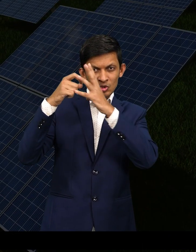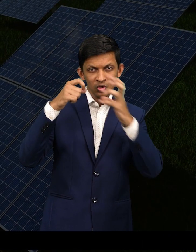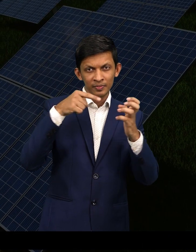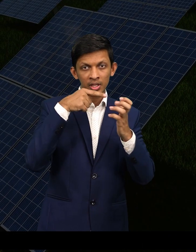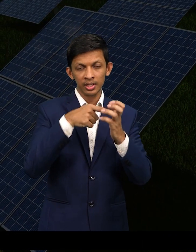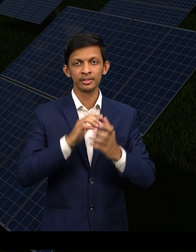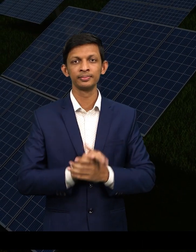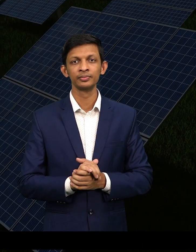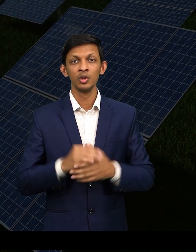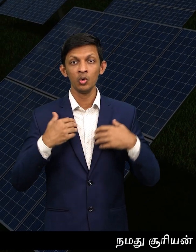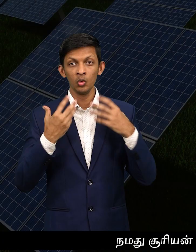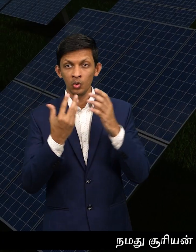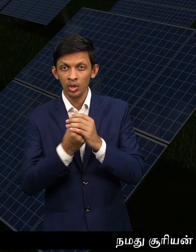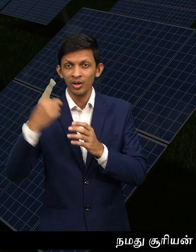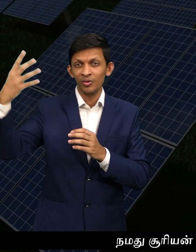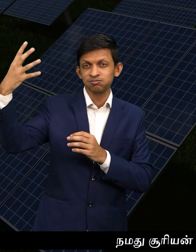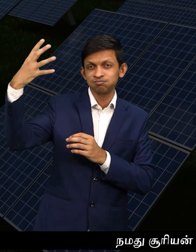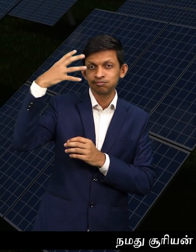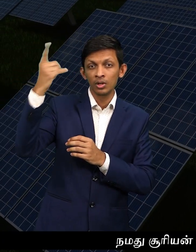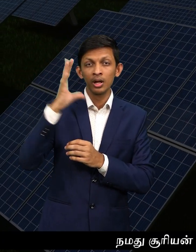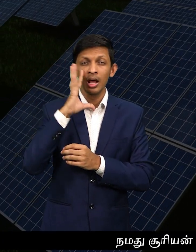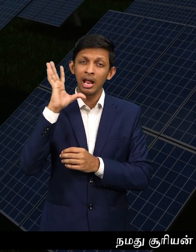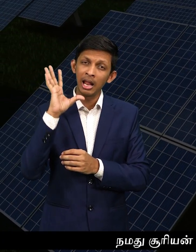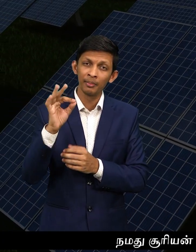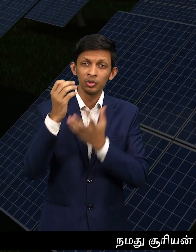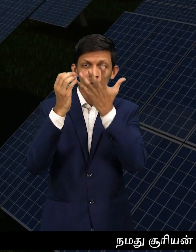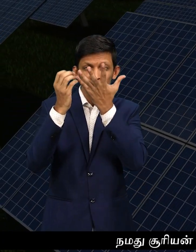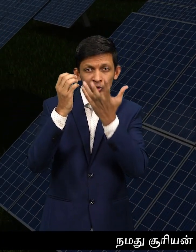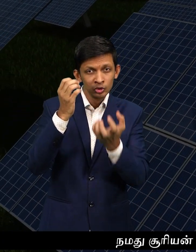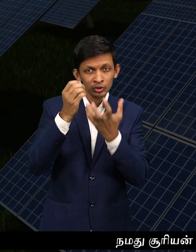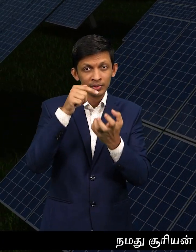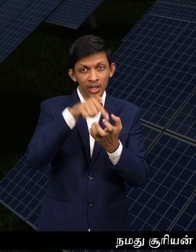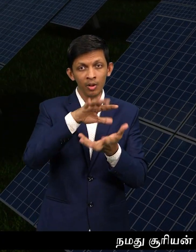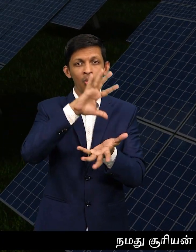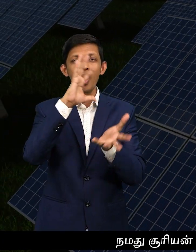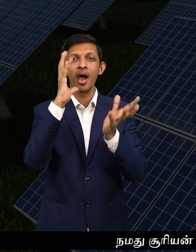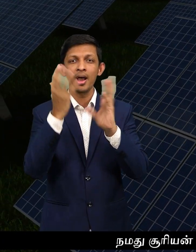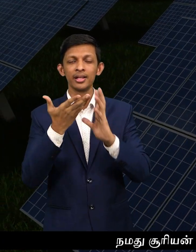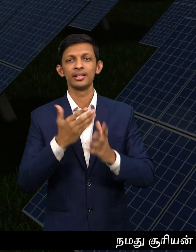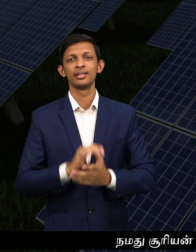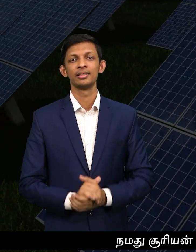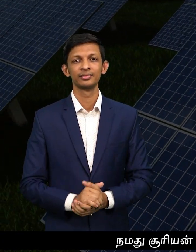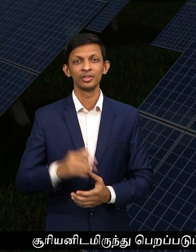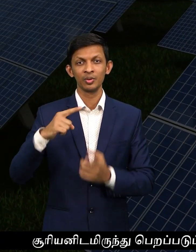சூரிய ஆற்றல் நமது சூரியன் பூமியின் முக்கிய ஆற்றல் மூலமாகும்.